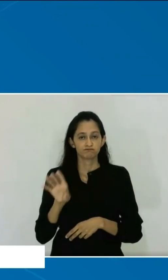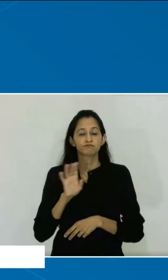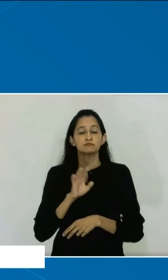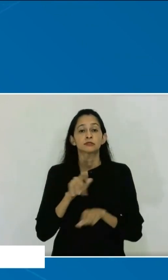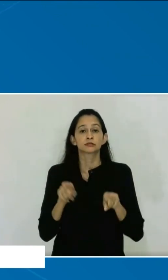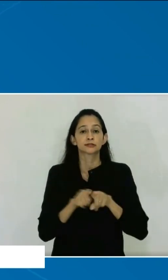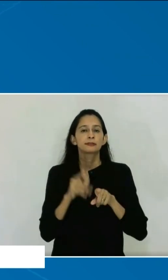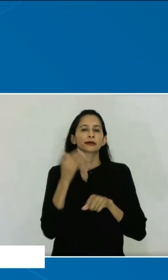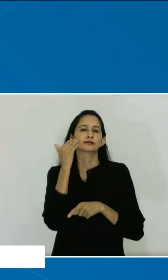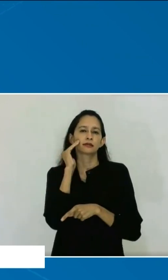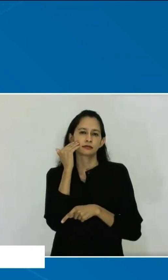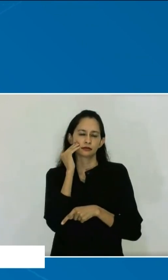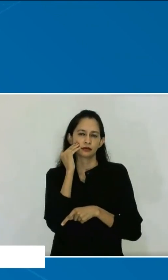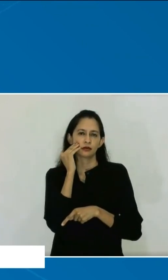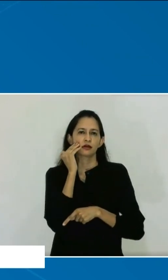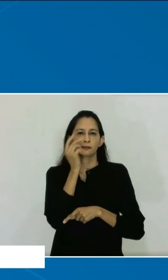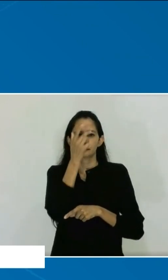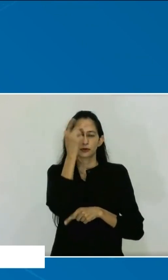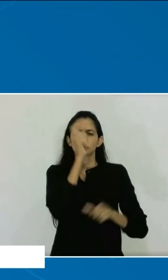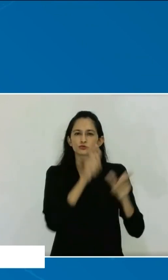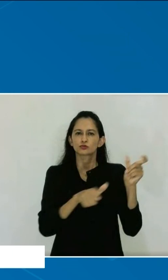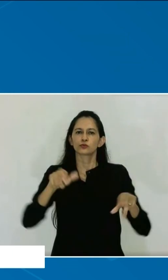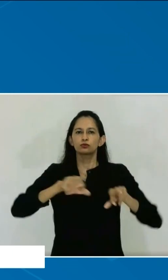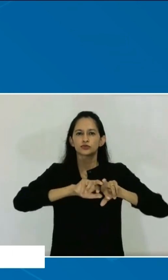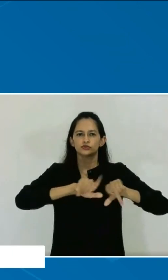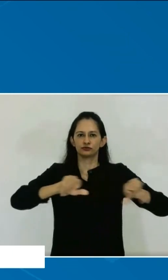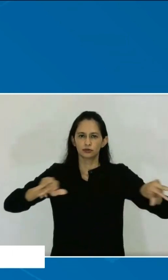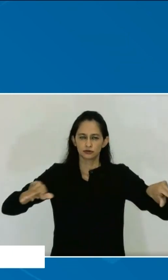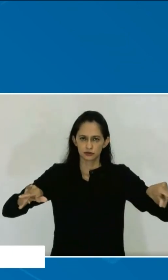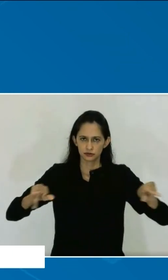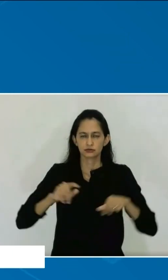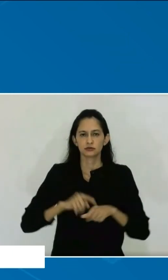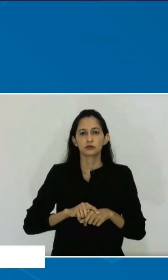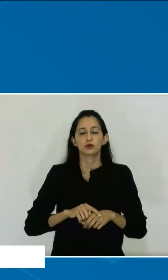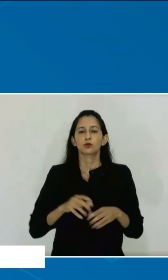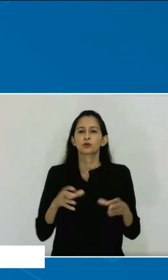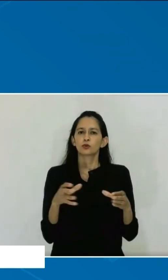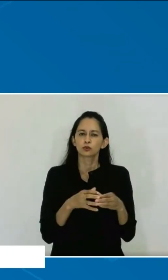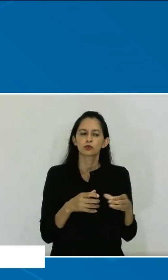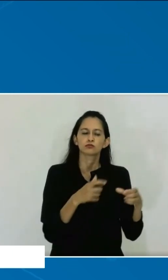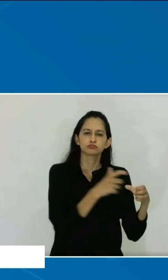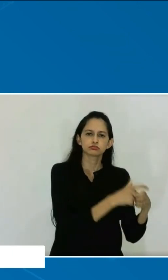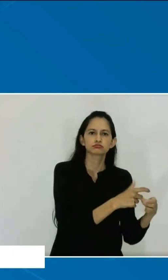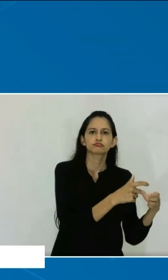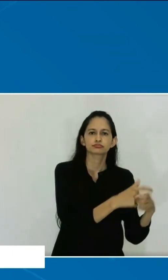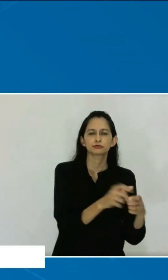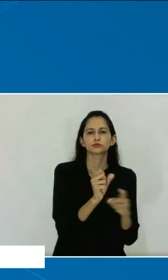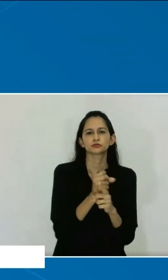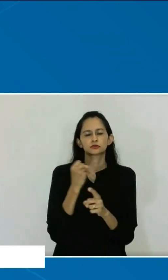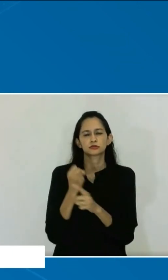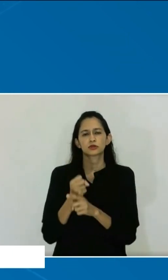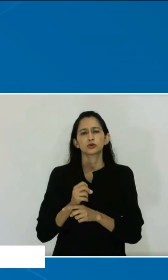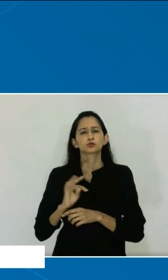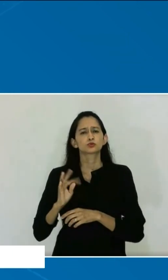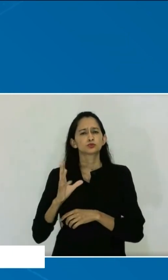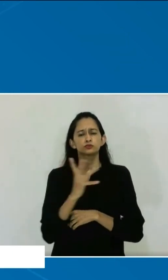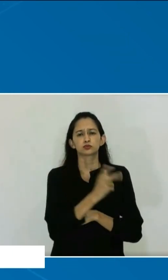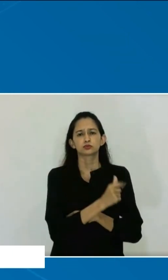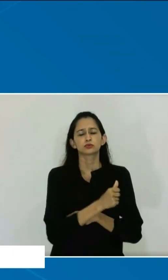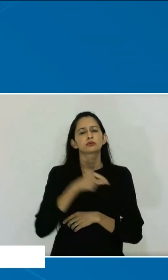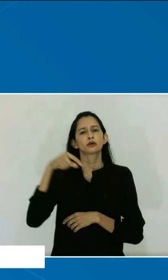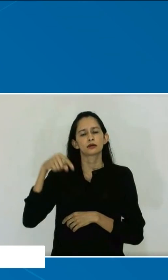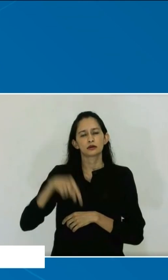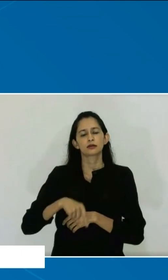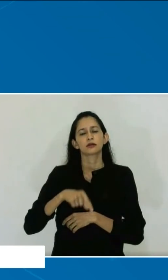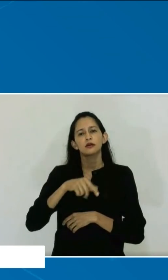entender a questão da diversidade, do respeito às minorias. Tudo isso, na região amazônica,